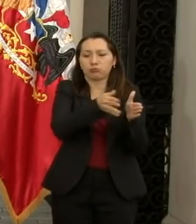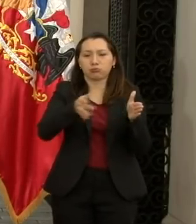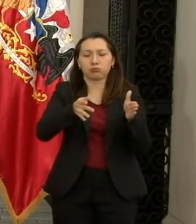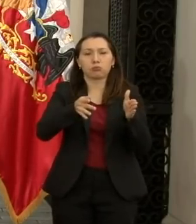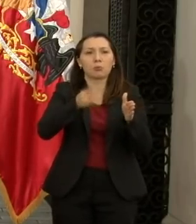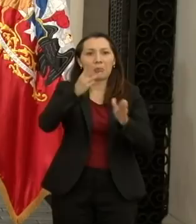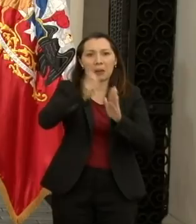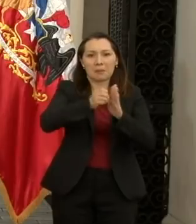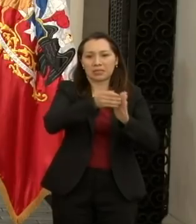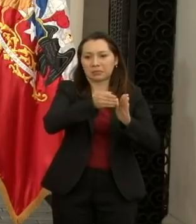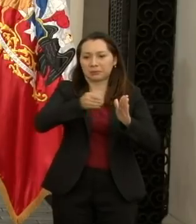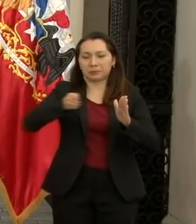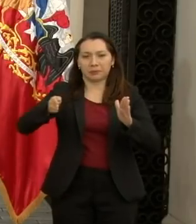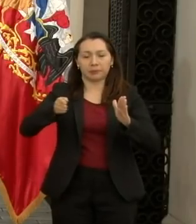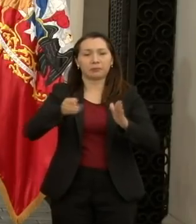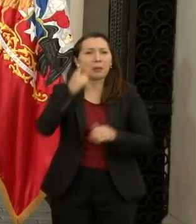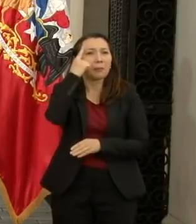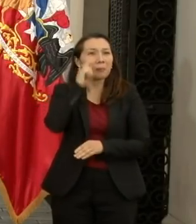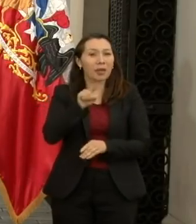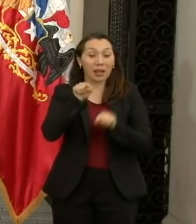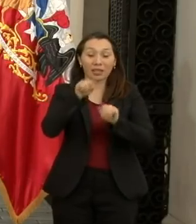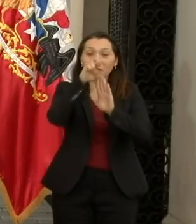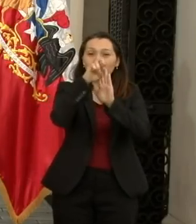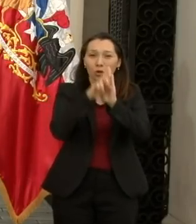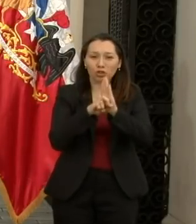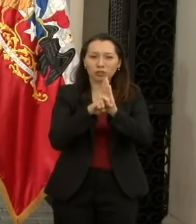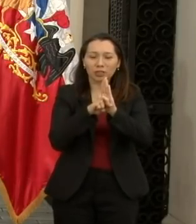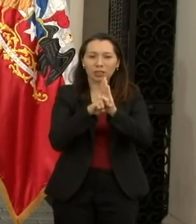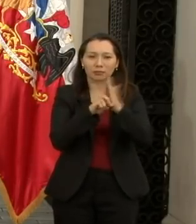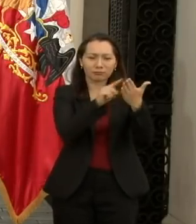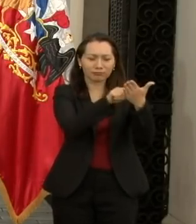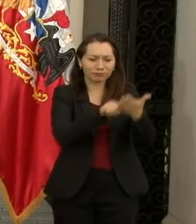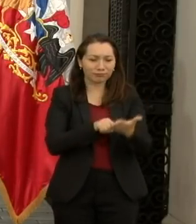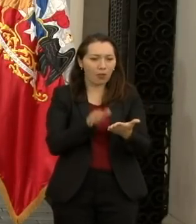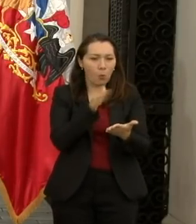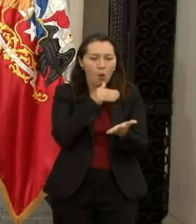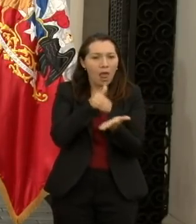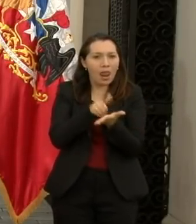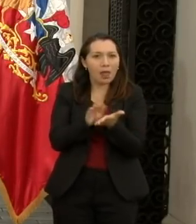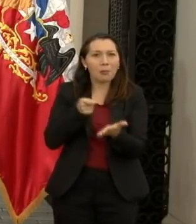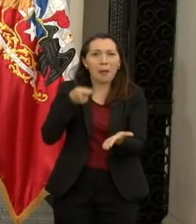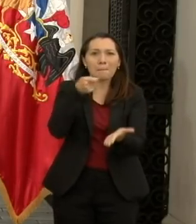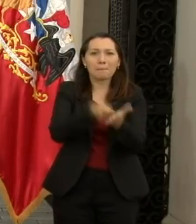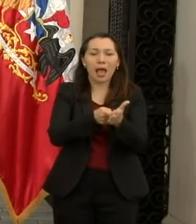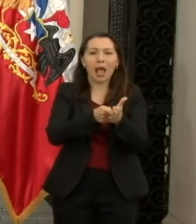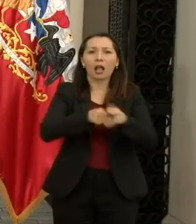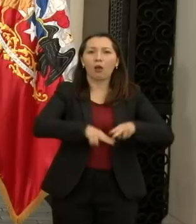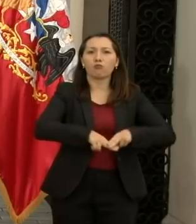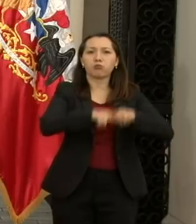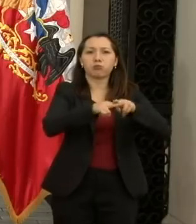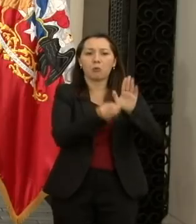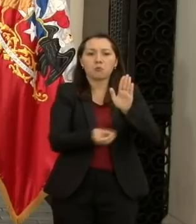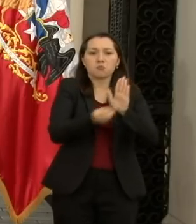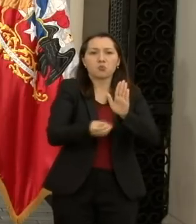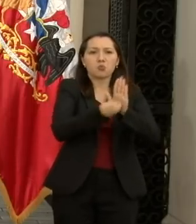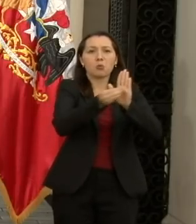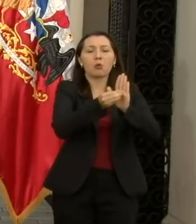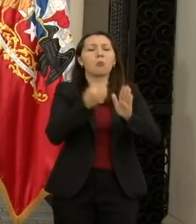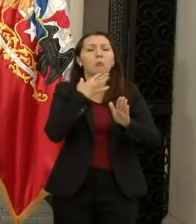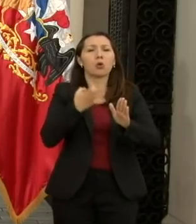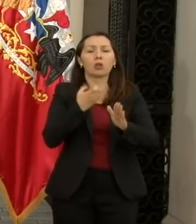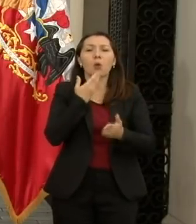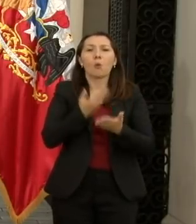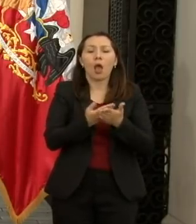el próximo trimestre. Sin embargo, este proyecto no eliminó el pago de intereses y reajustes